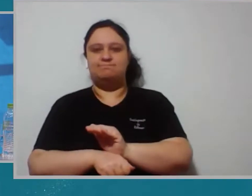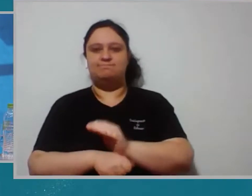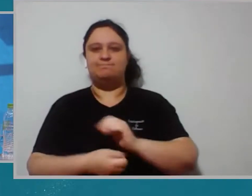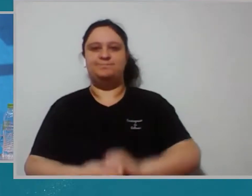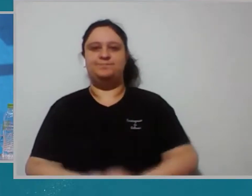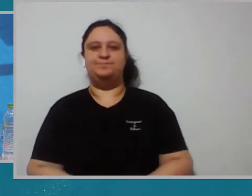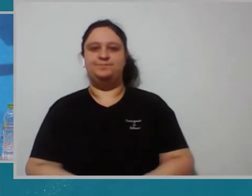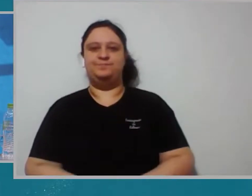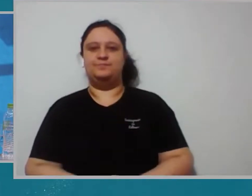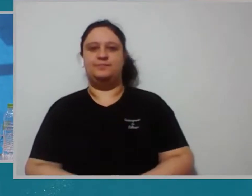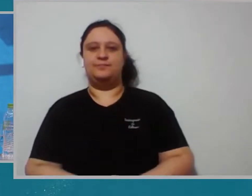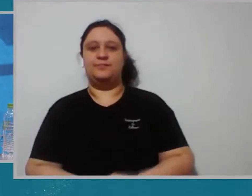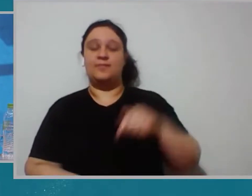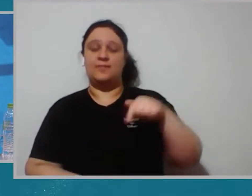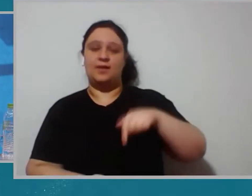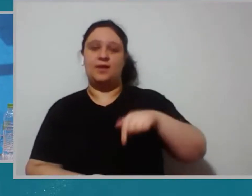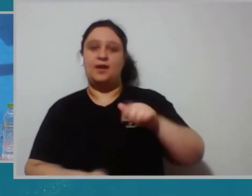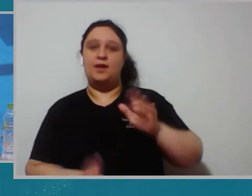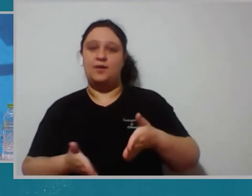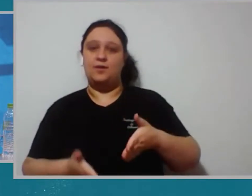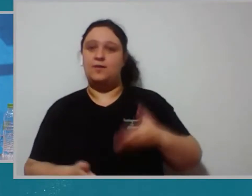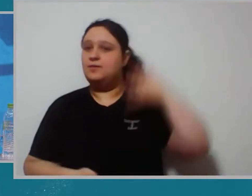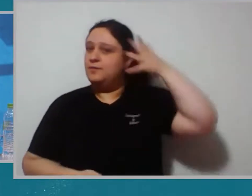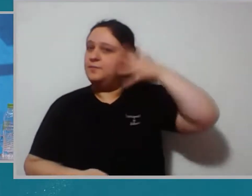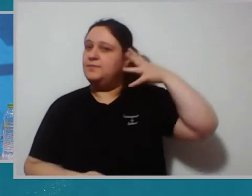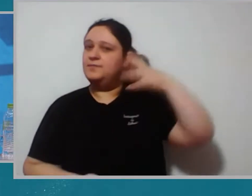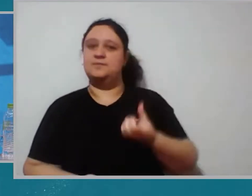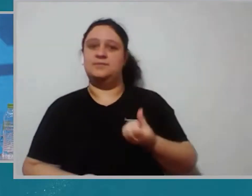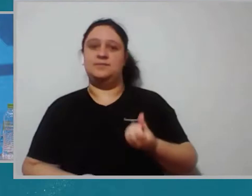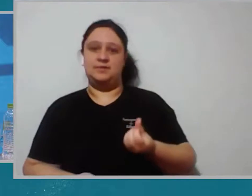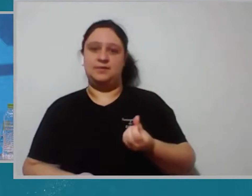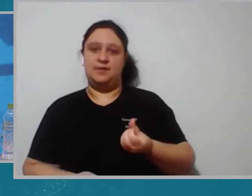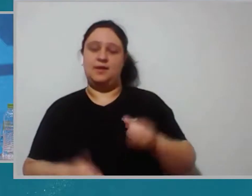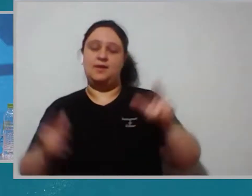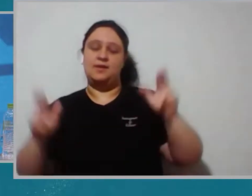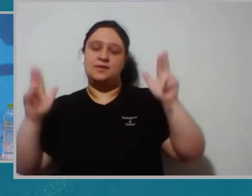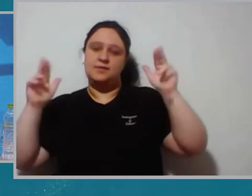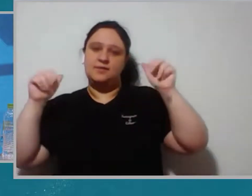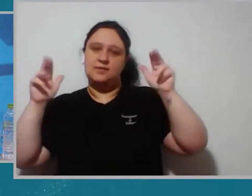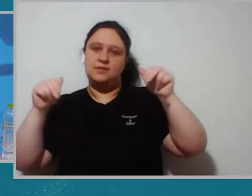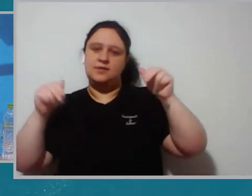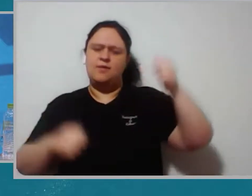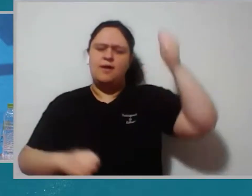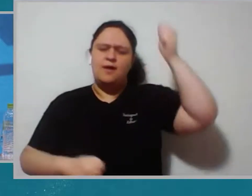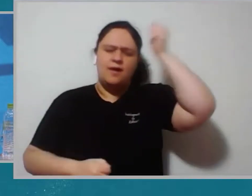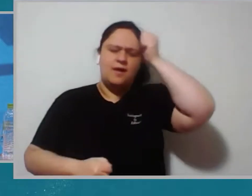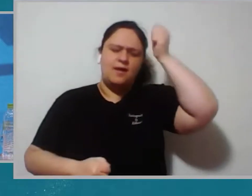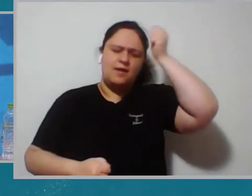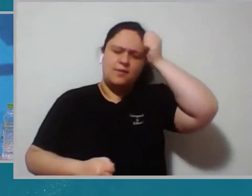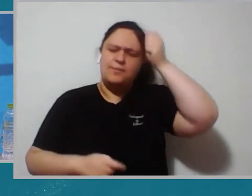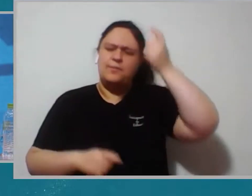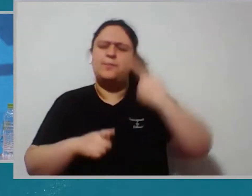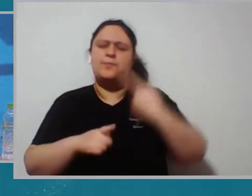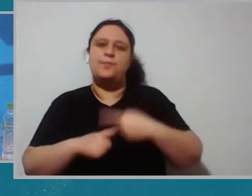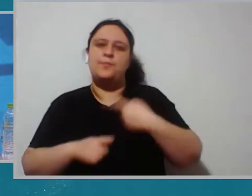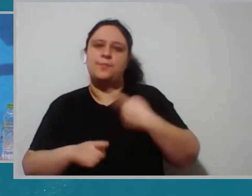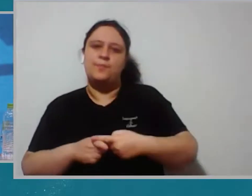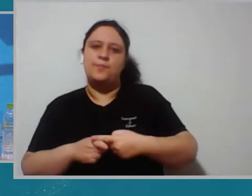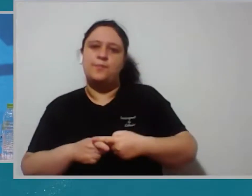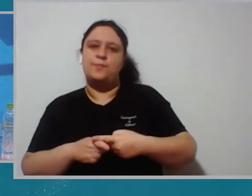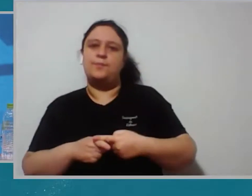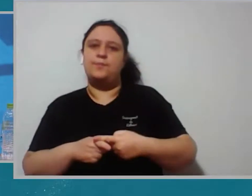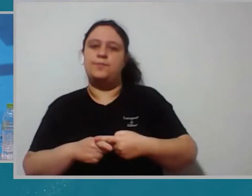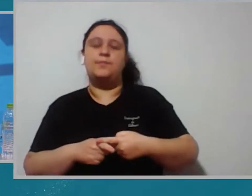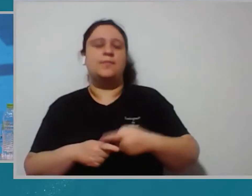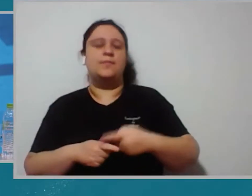à mensagem 6, que tem como título Arrependei-vos para o Reino.